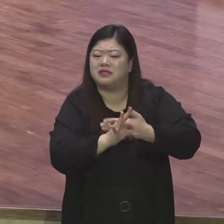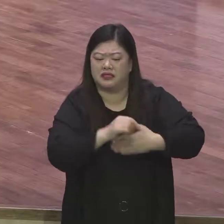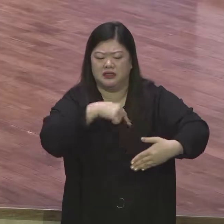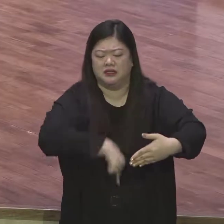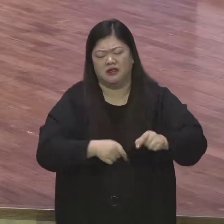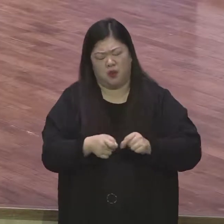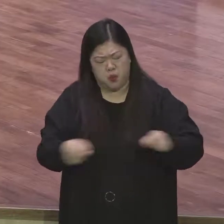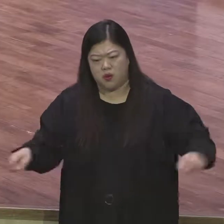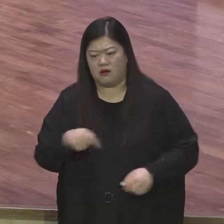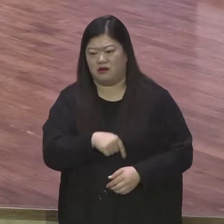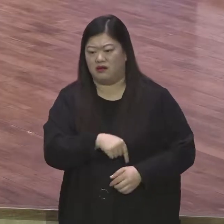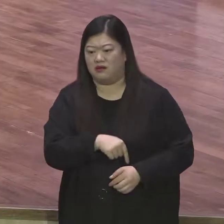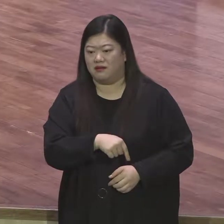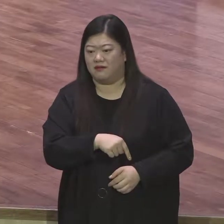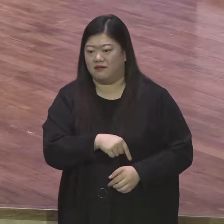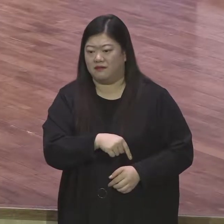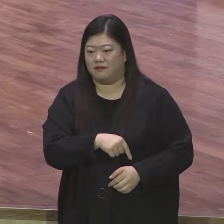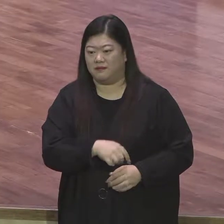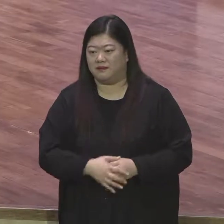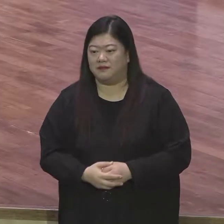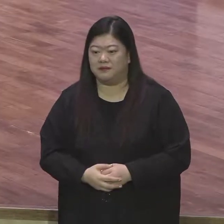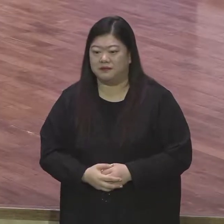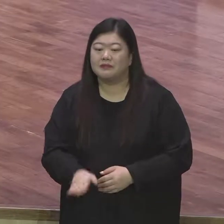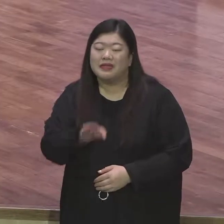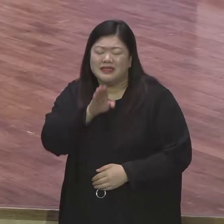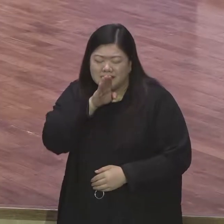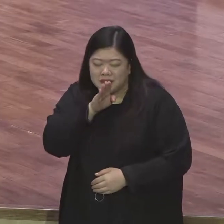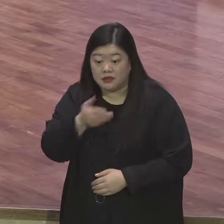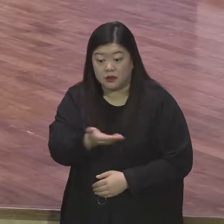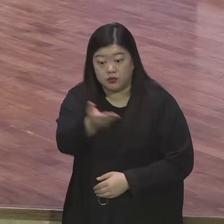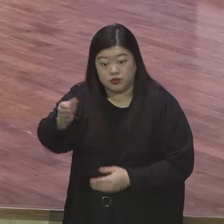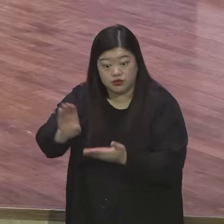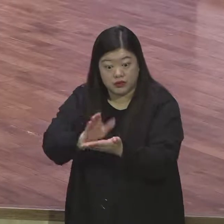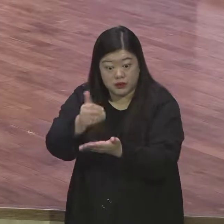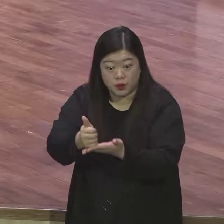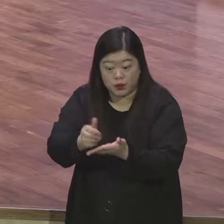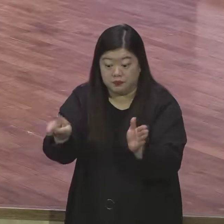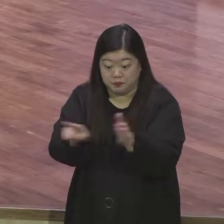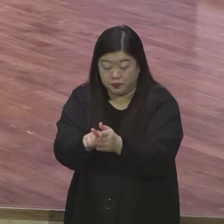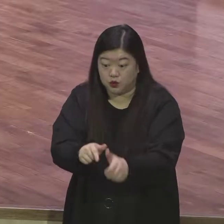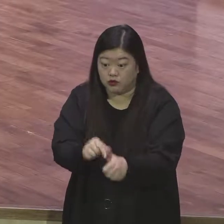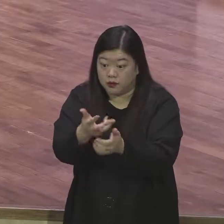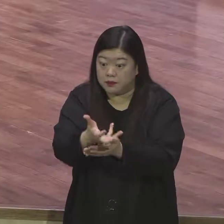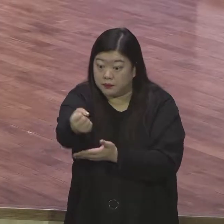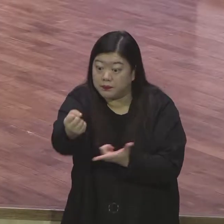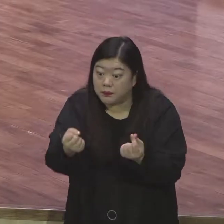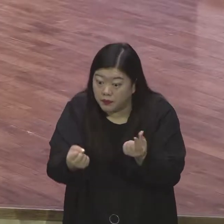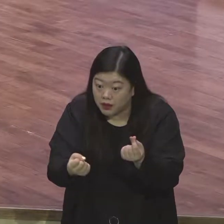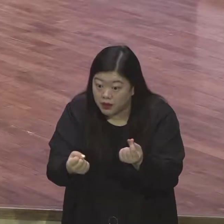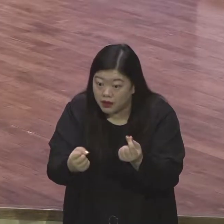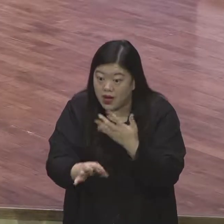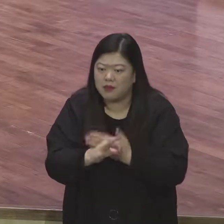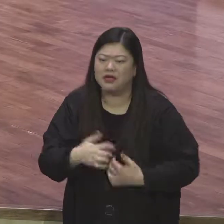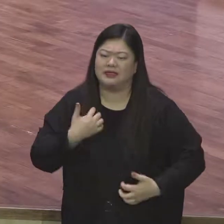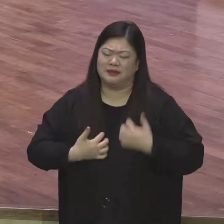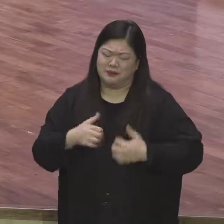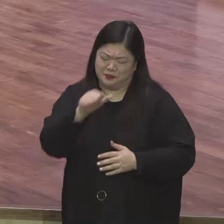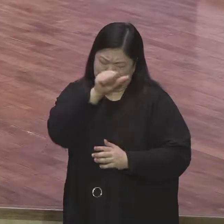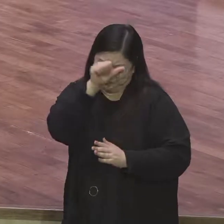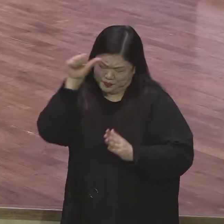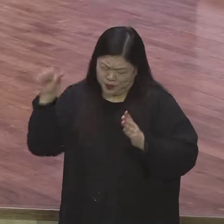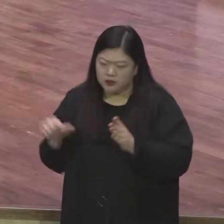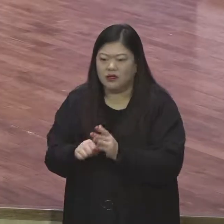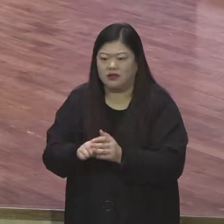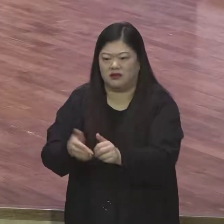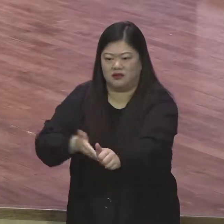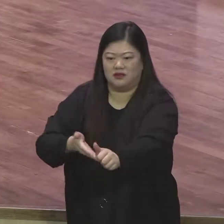서론적 기쁨이 아니라 구원받은 여러분들은 영원한 기쁨 가지시 바랍니다. 서론 기쁨 그 잠깐